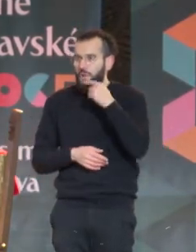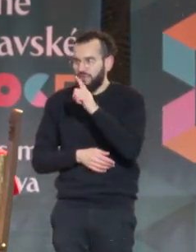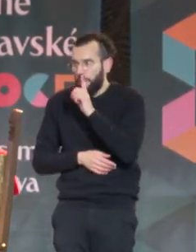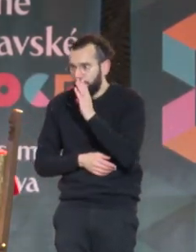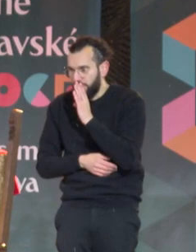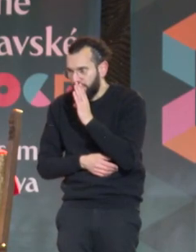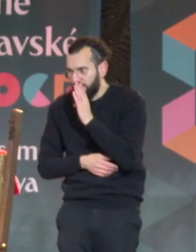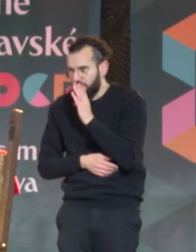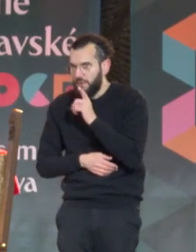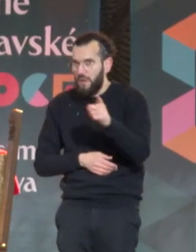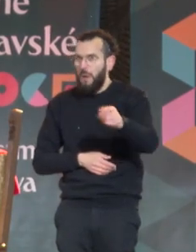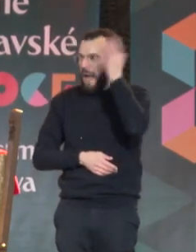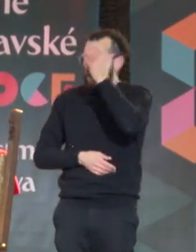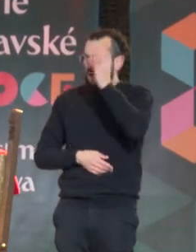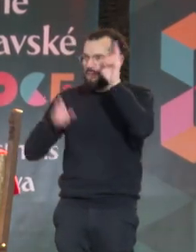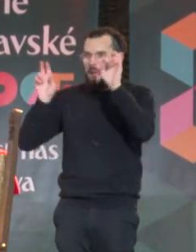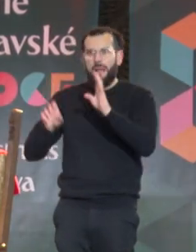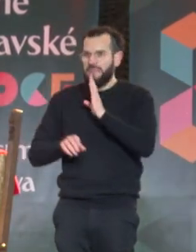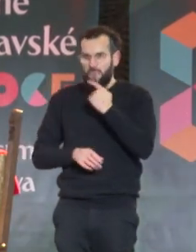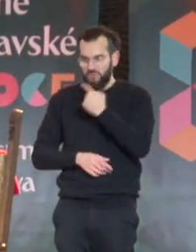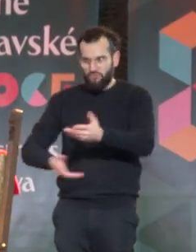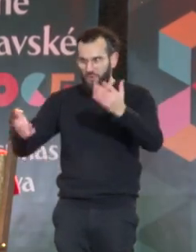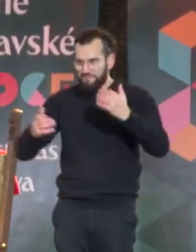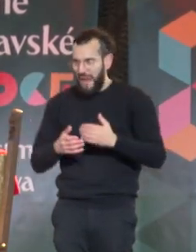a potom mu nevynadala za to, že ma rozrušuje.